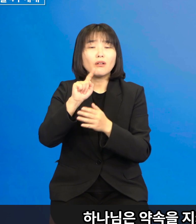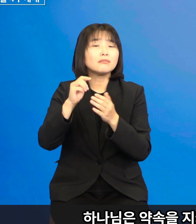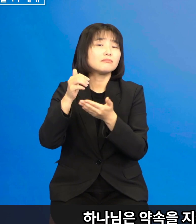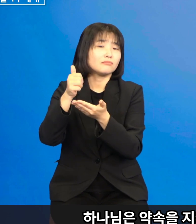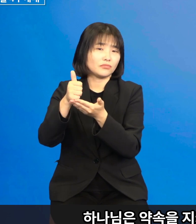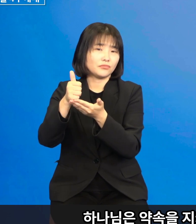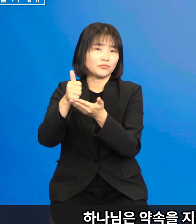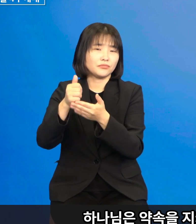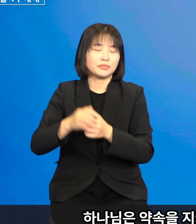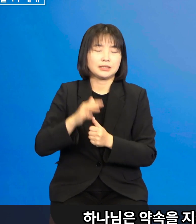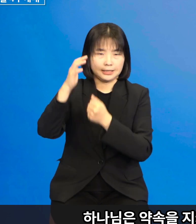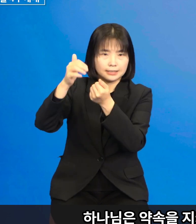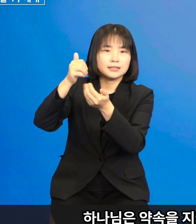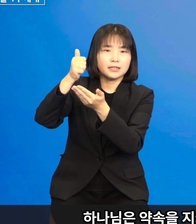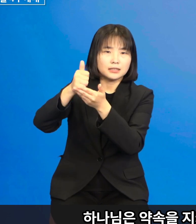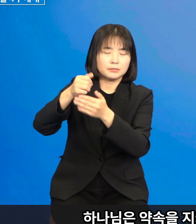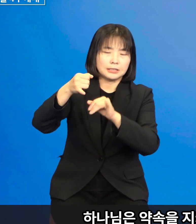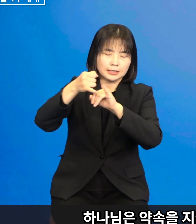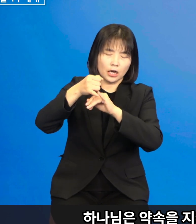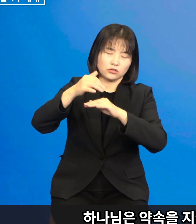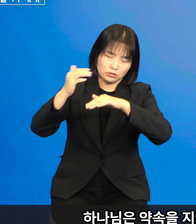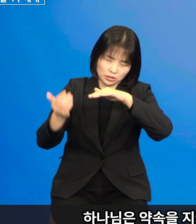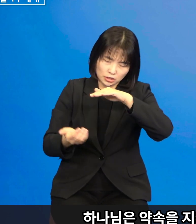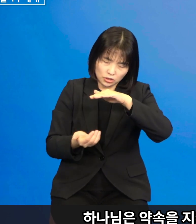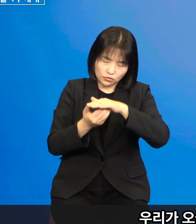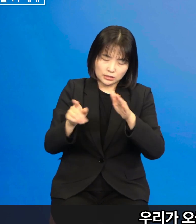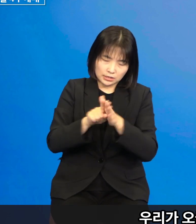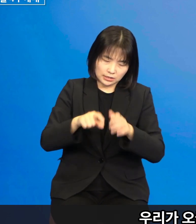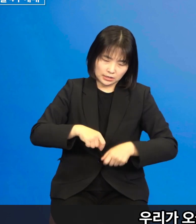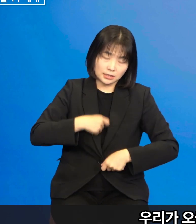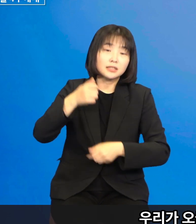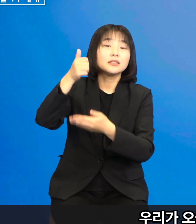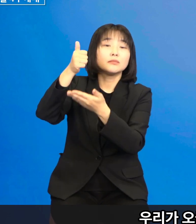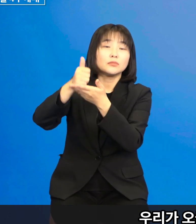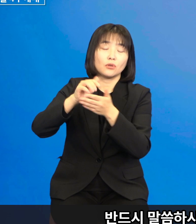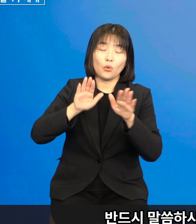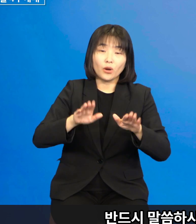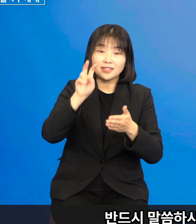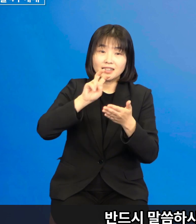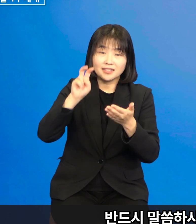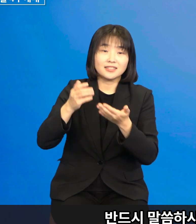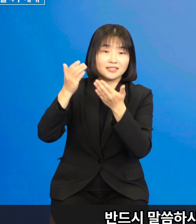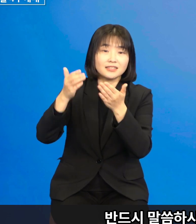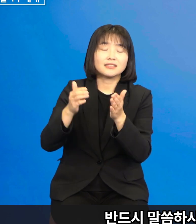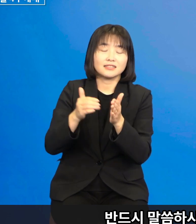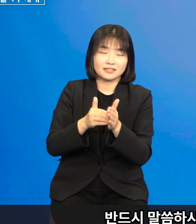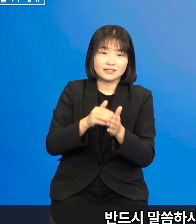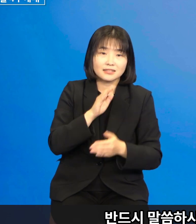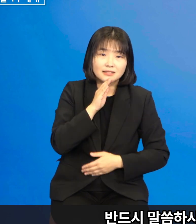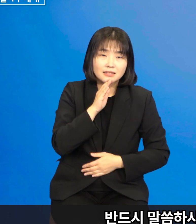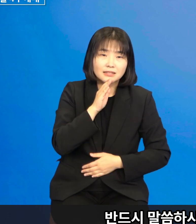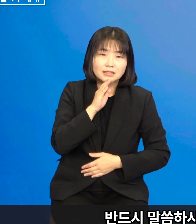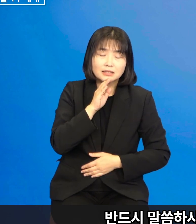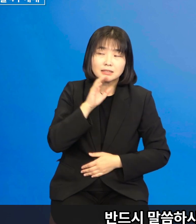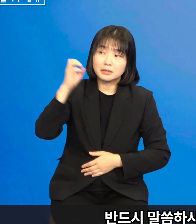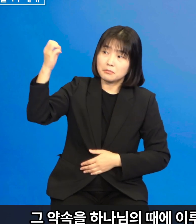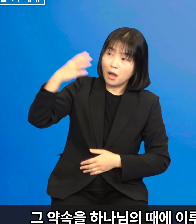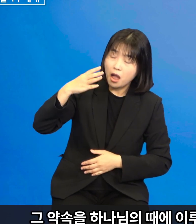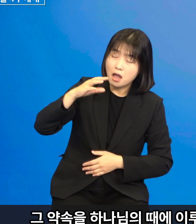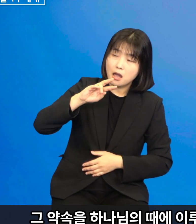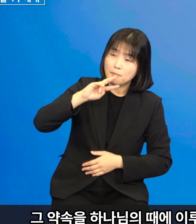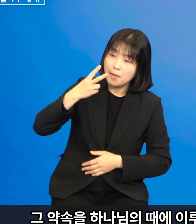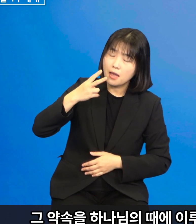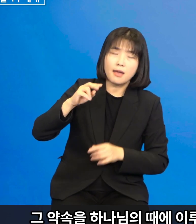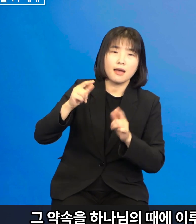분이십니까? 하나님은 약속을 지키시는 신실한 분이십니다. 우리가 오늘 찬양했잖아요. 반드시 말씀하시면 바꾸지 아니하시고